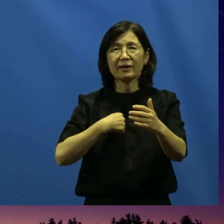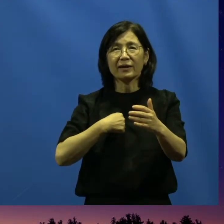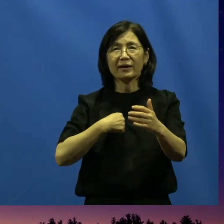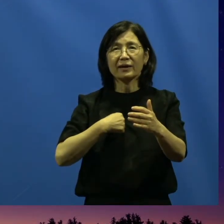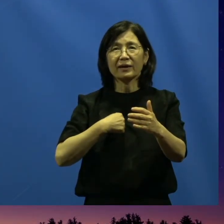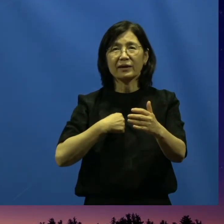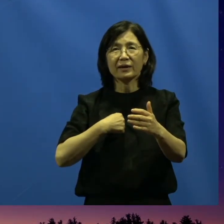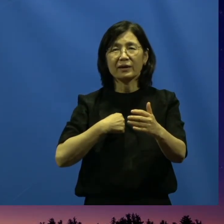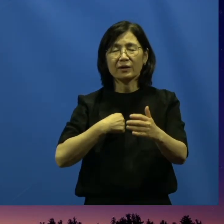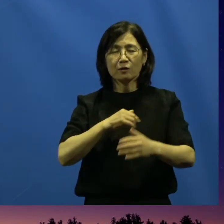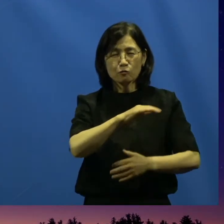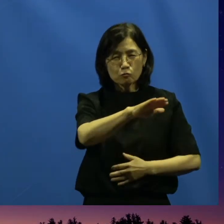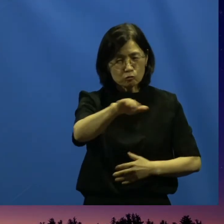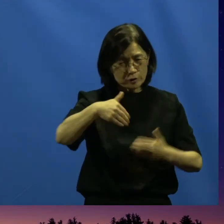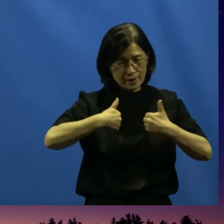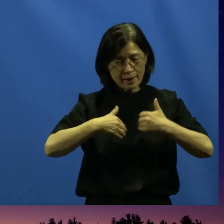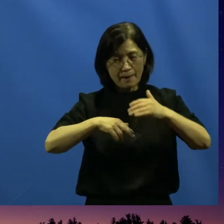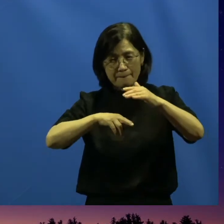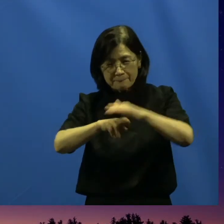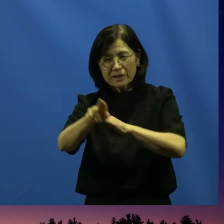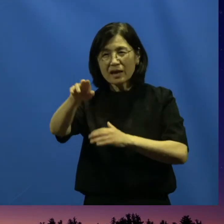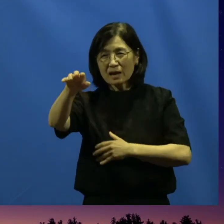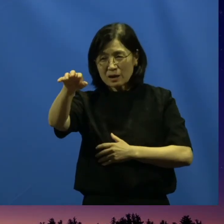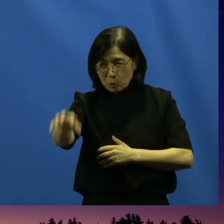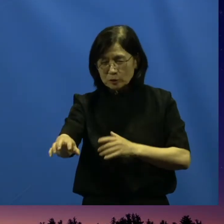우리에게는 피할 길이 있다는 것입니다.